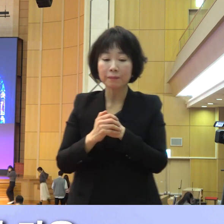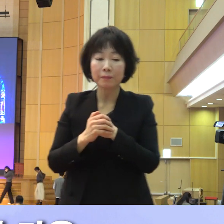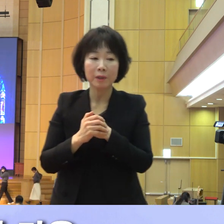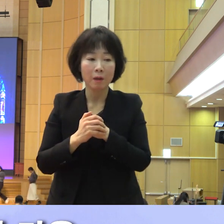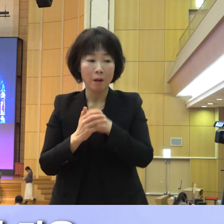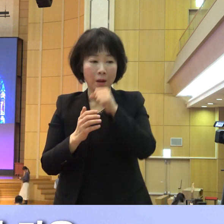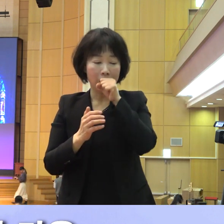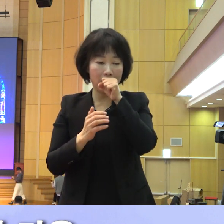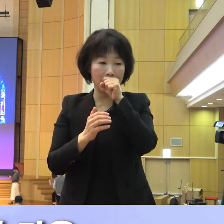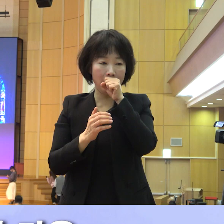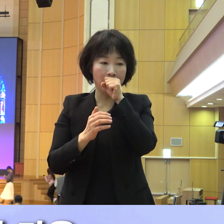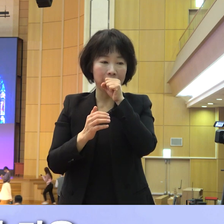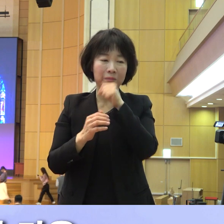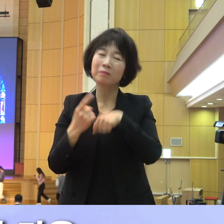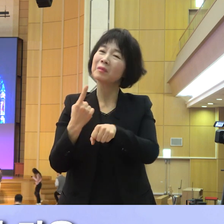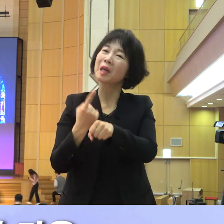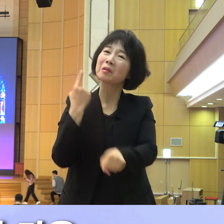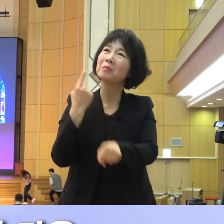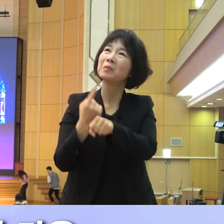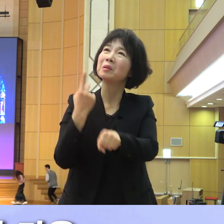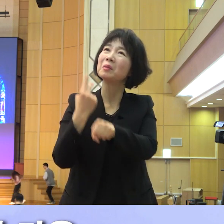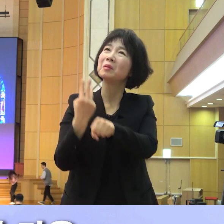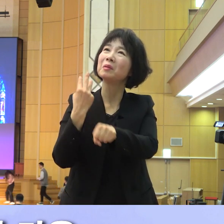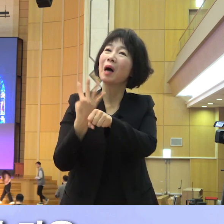몇 년 동안 코로나로 인해서